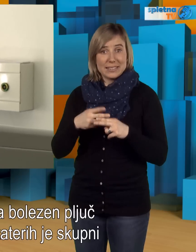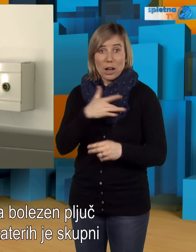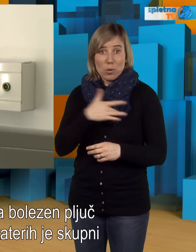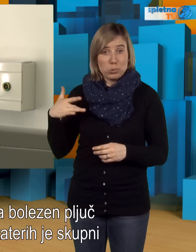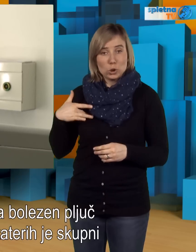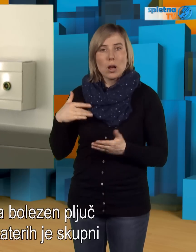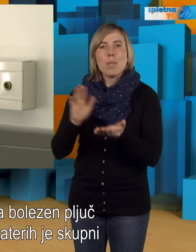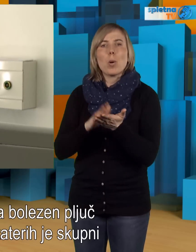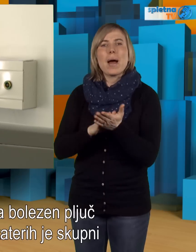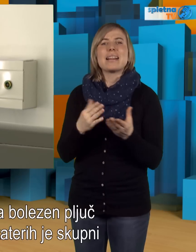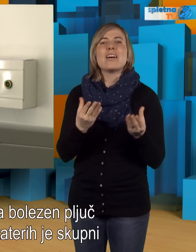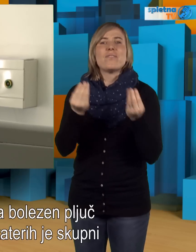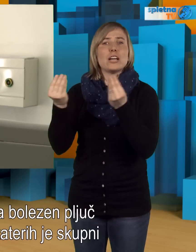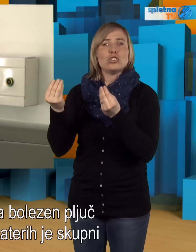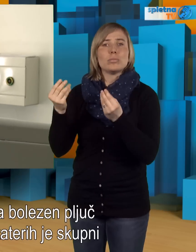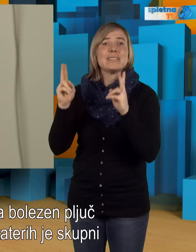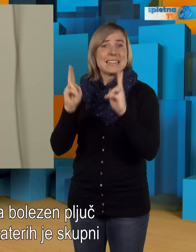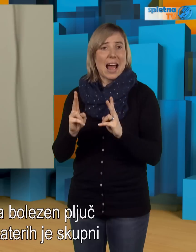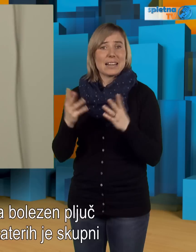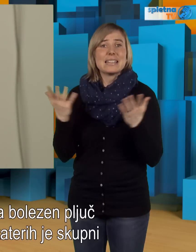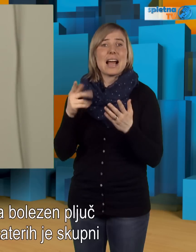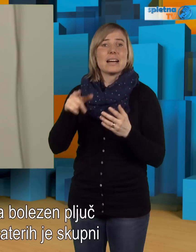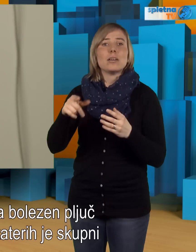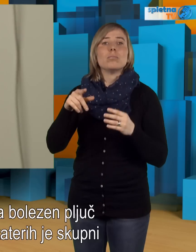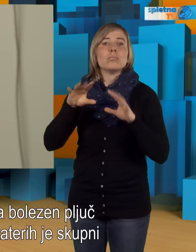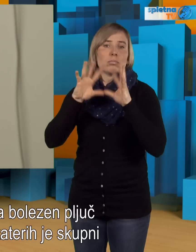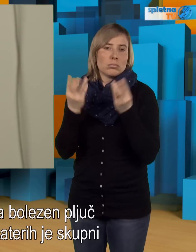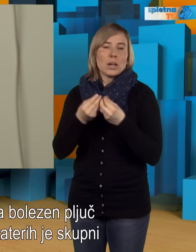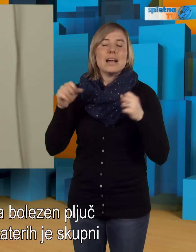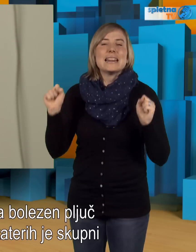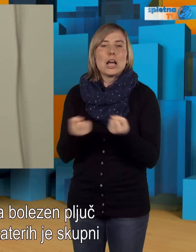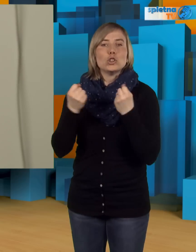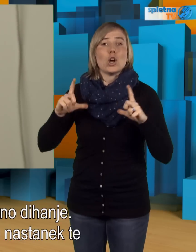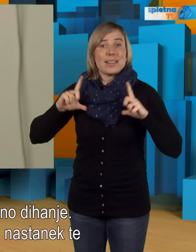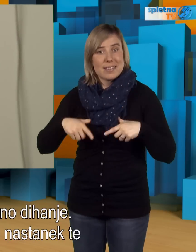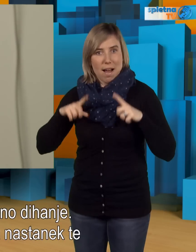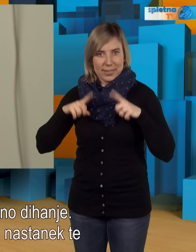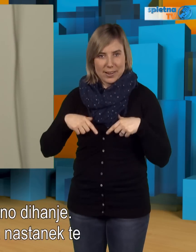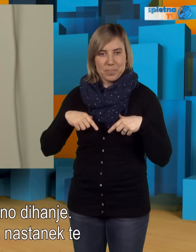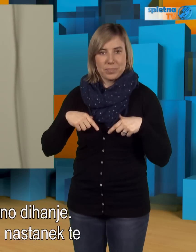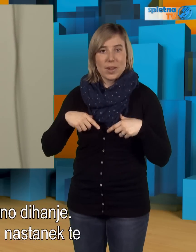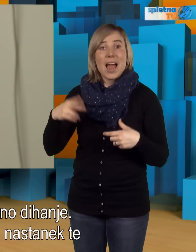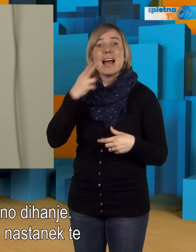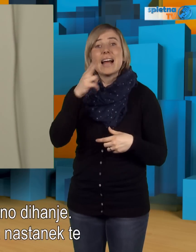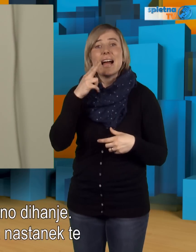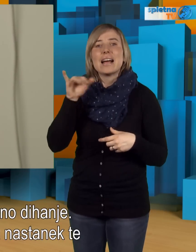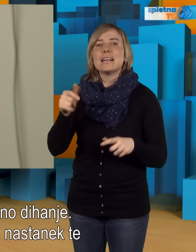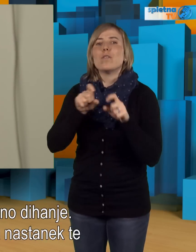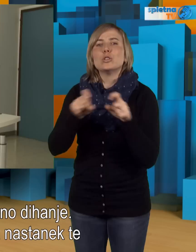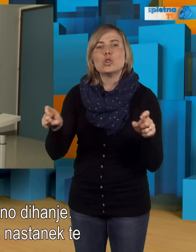Kronična obstruktivna bolezen pljuč pomeni več stanj, pri katerih je skupni imenovalec oteženo dihanje. Kajenje je vzrok za